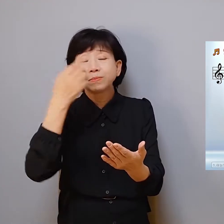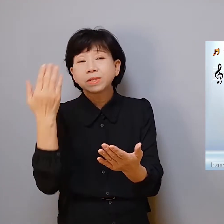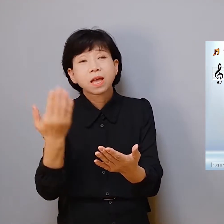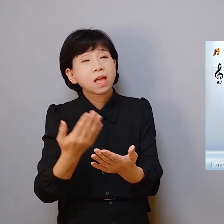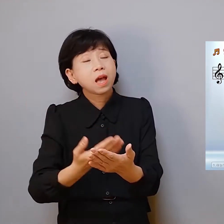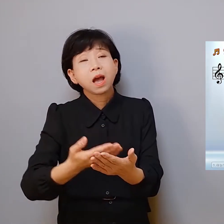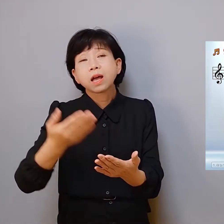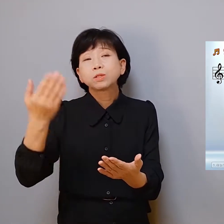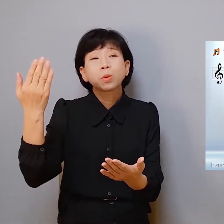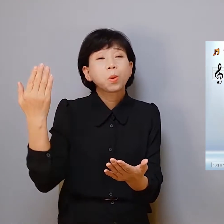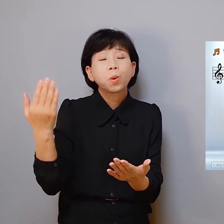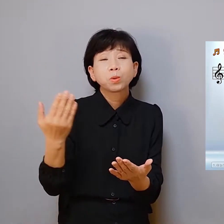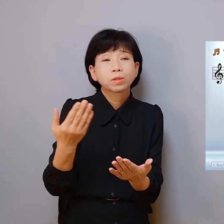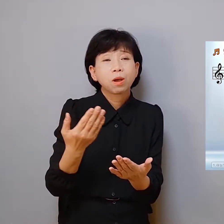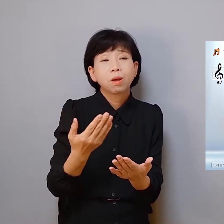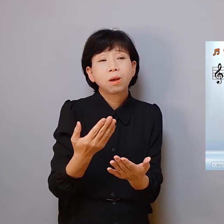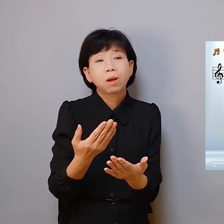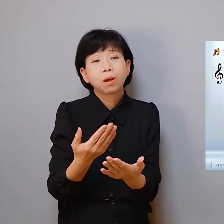이곳에